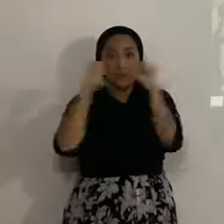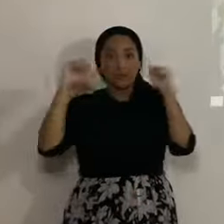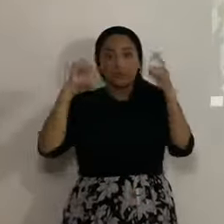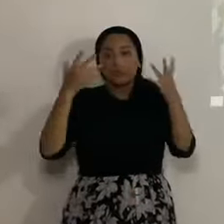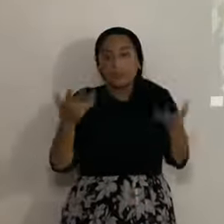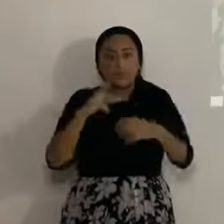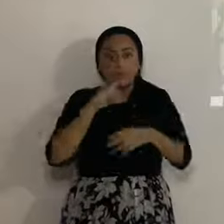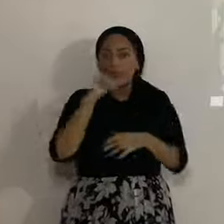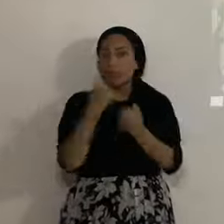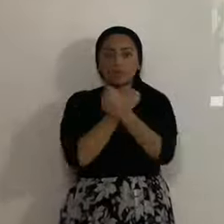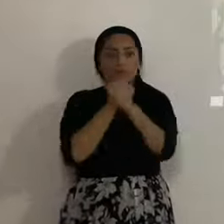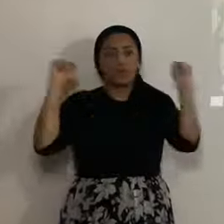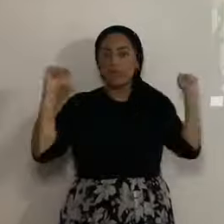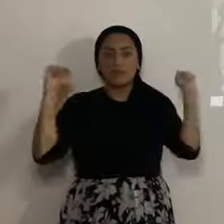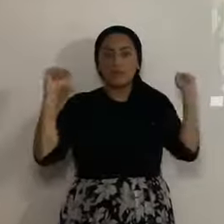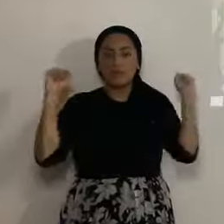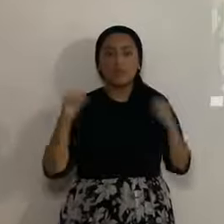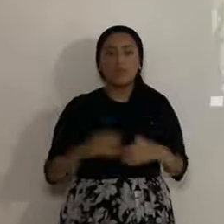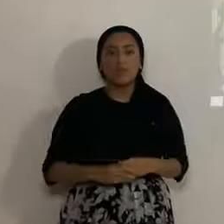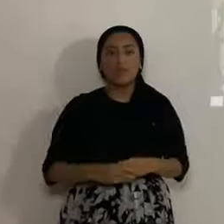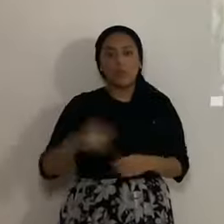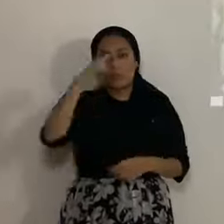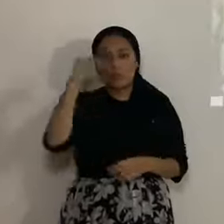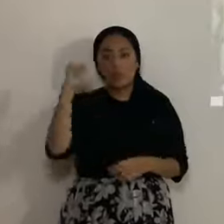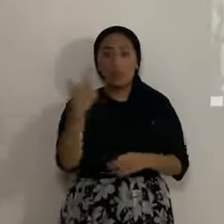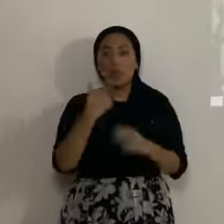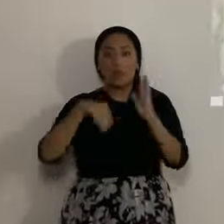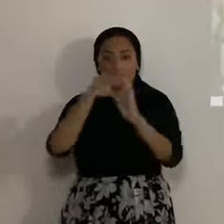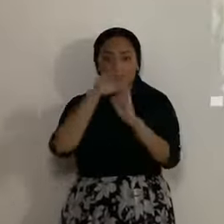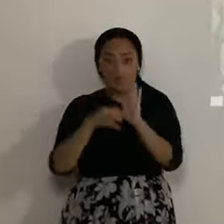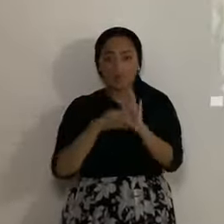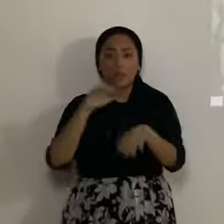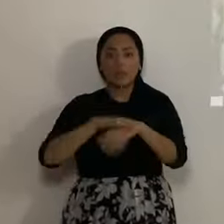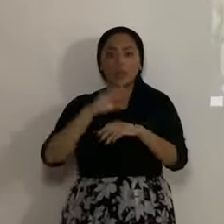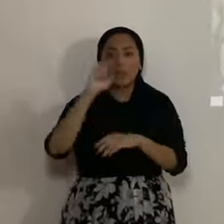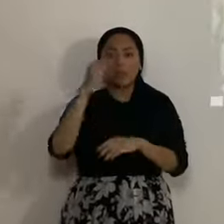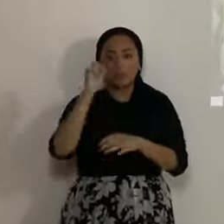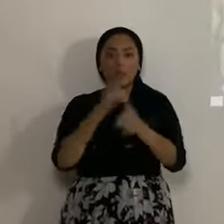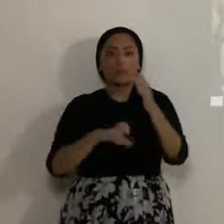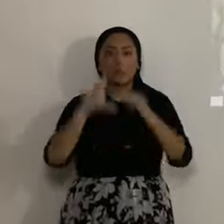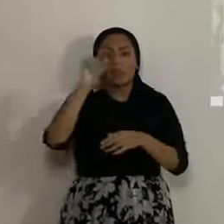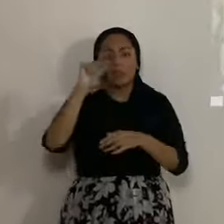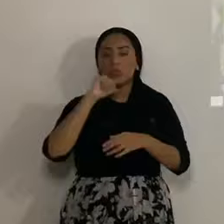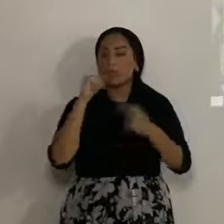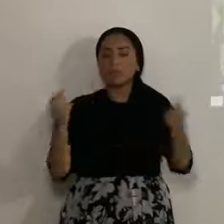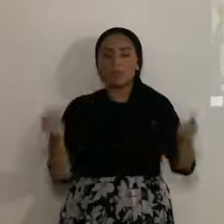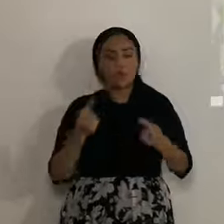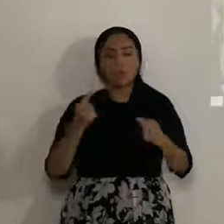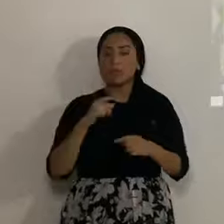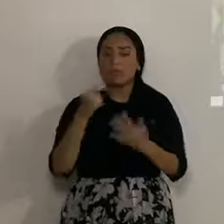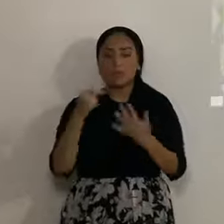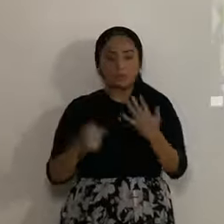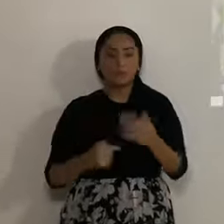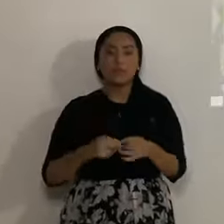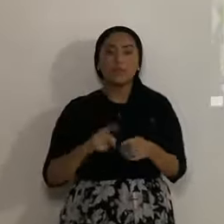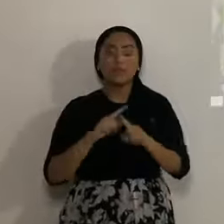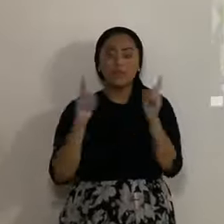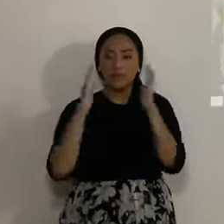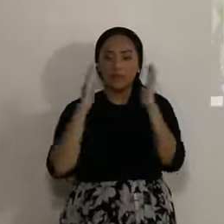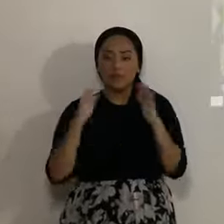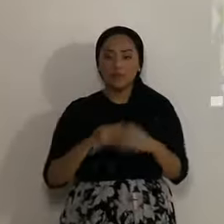lógico que no es salva, porque los mandamientos, en Éxodo 20, es no mentir, no difamar. Bueno, pero